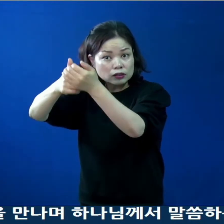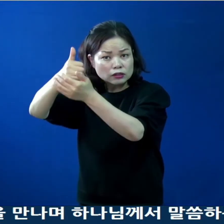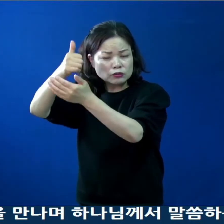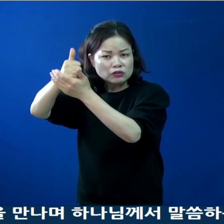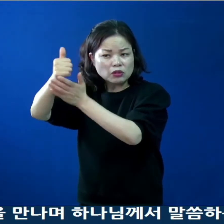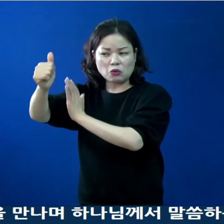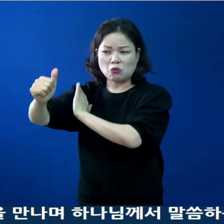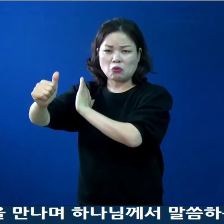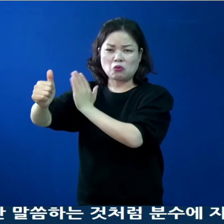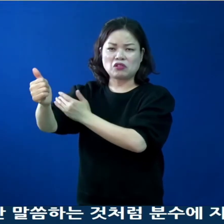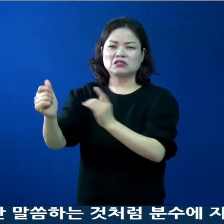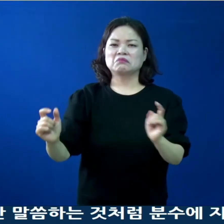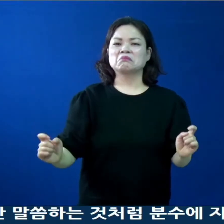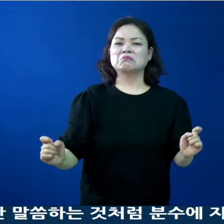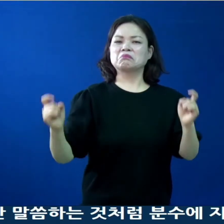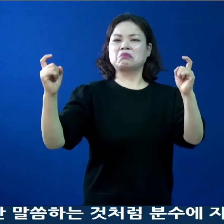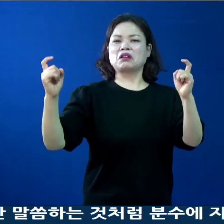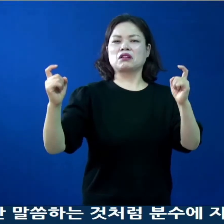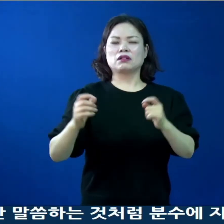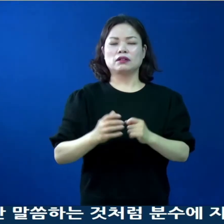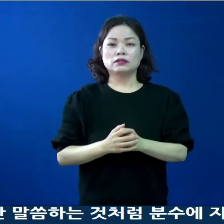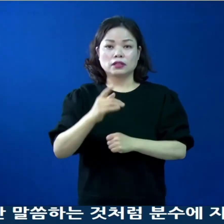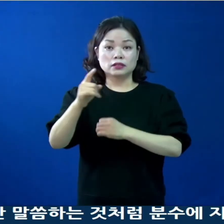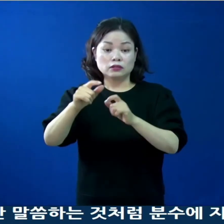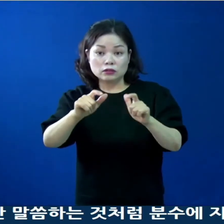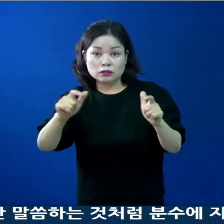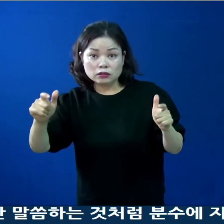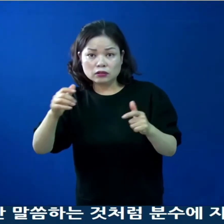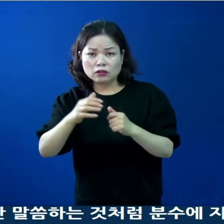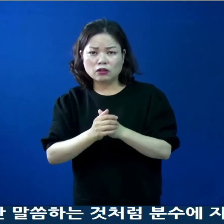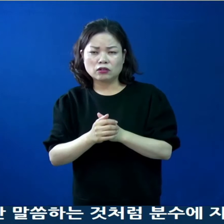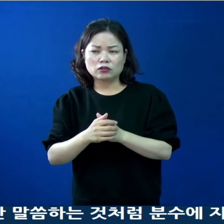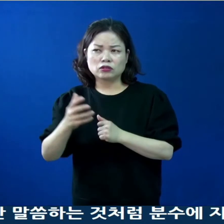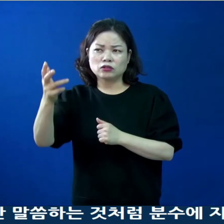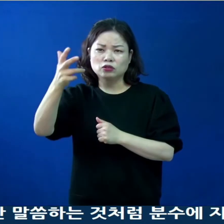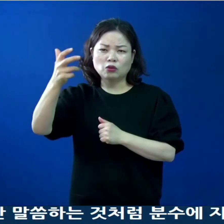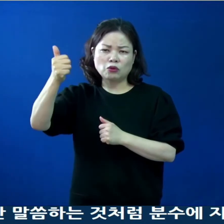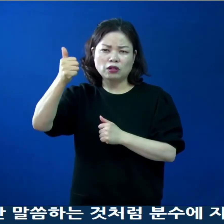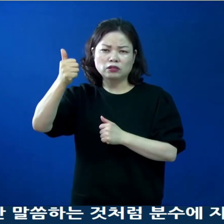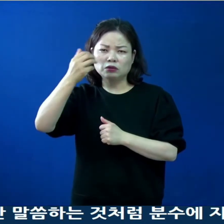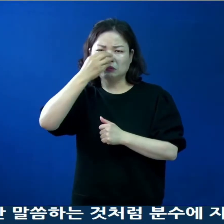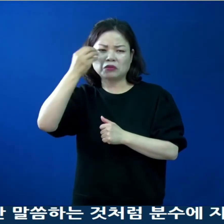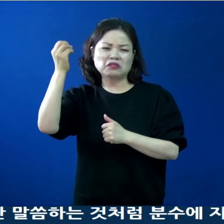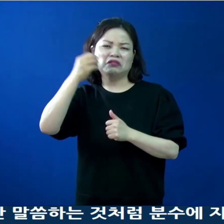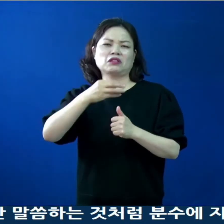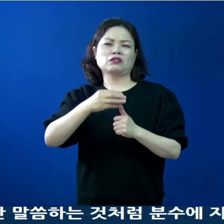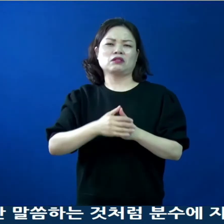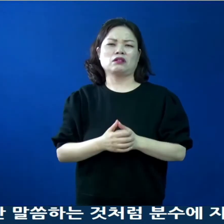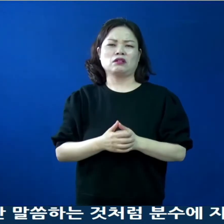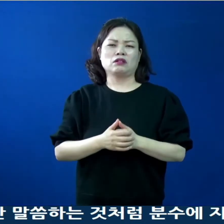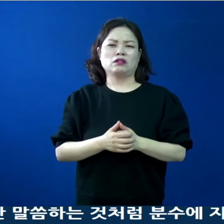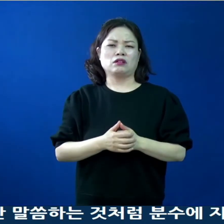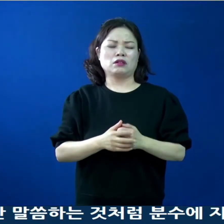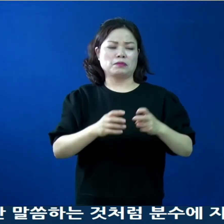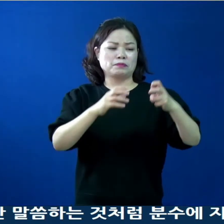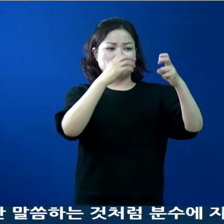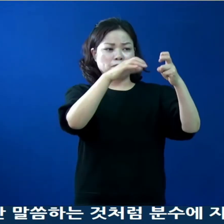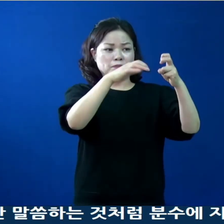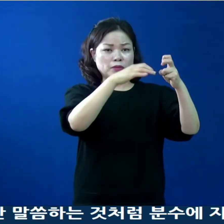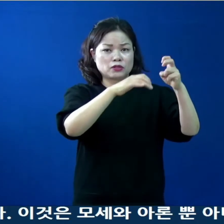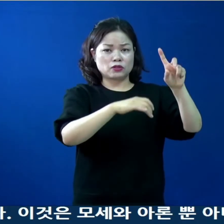권위에 대항한 것이었습니다. 하나님이 이들이 여호와를 멸시했다라고 평가합니다. 그래서 민수기